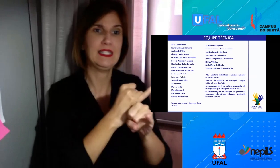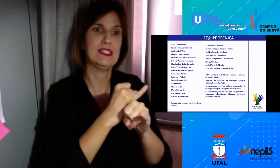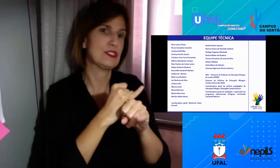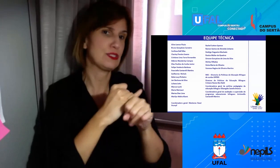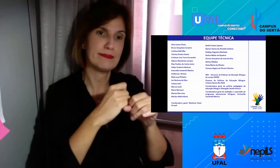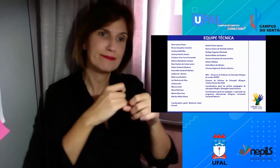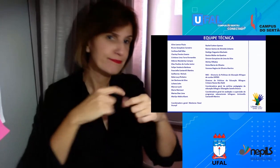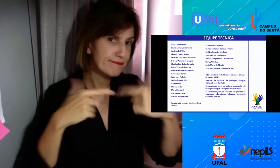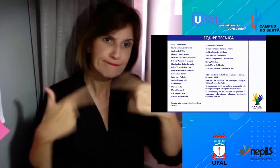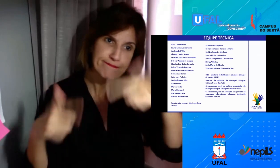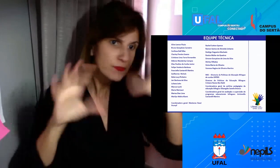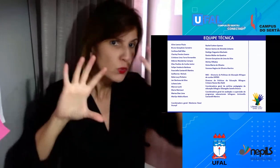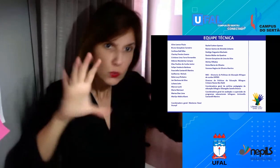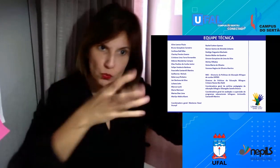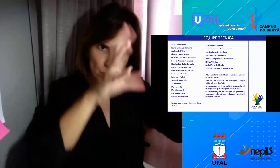encontros periódicos,